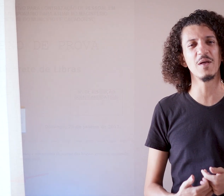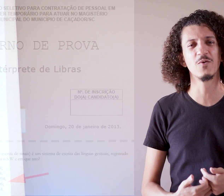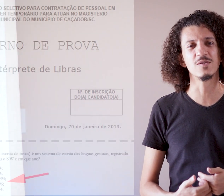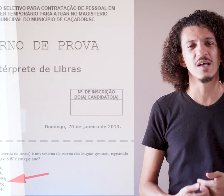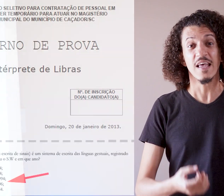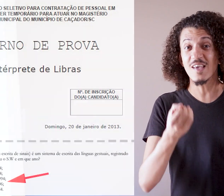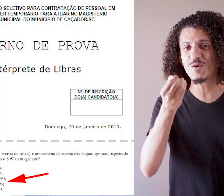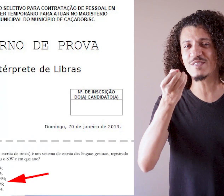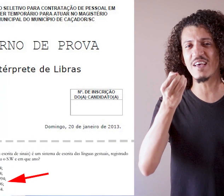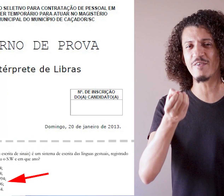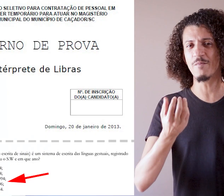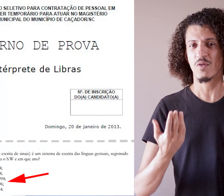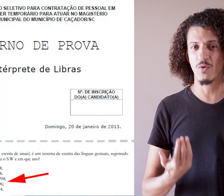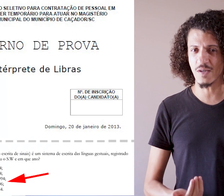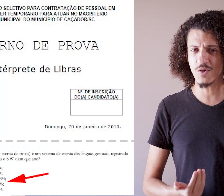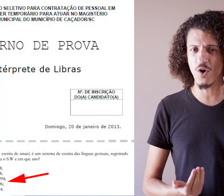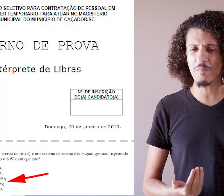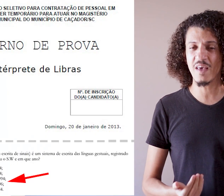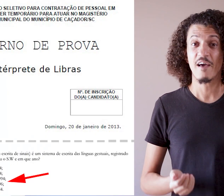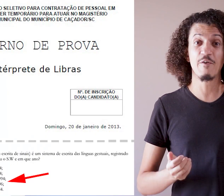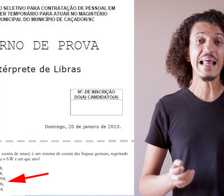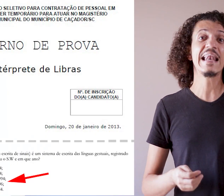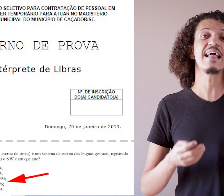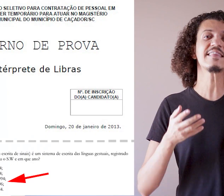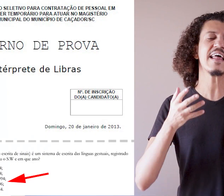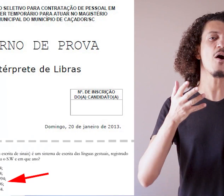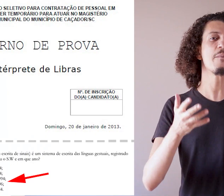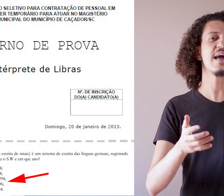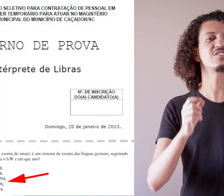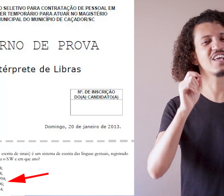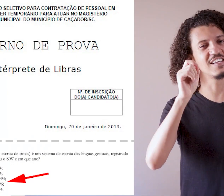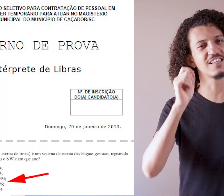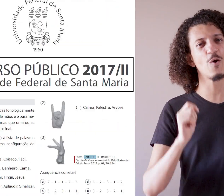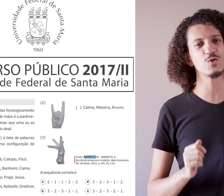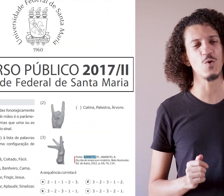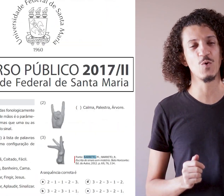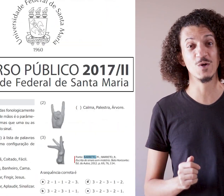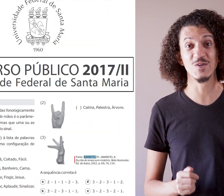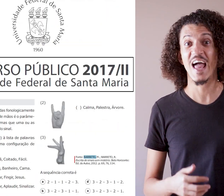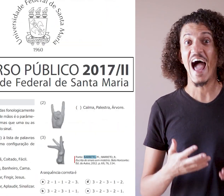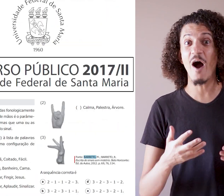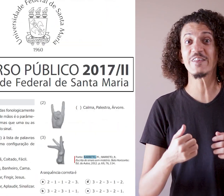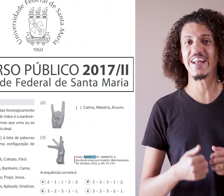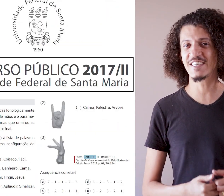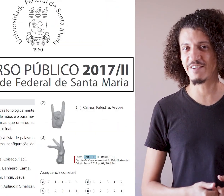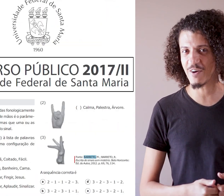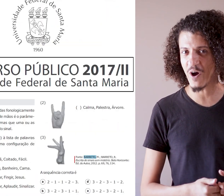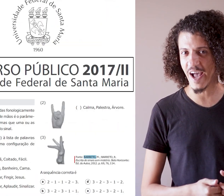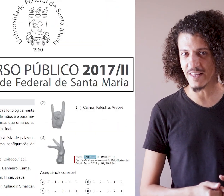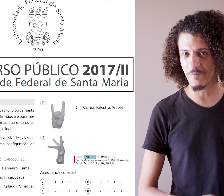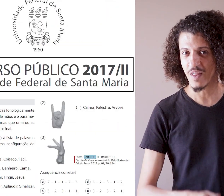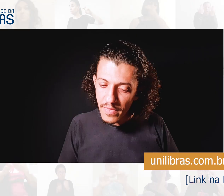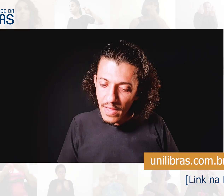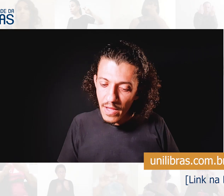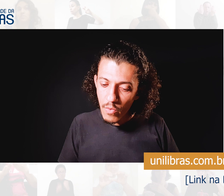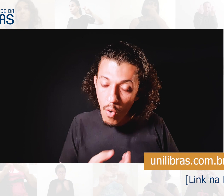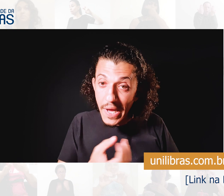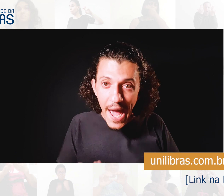concursos públicos. Inclusive, o nosso nome foi literalmente questão de concurso, a alternativa